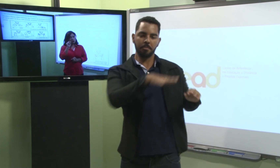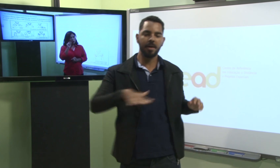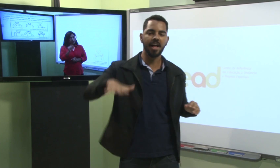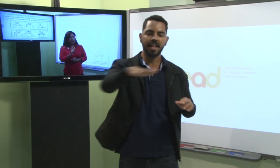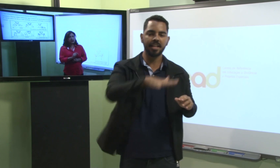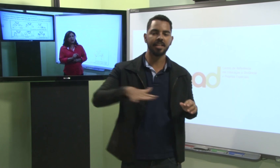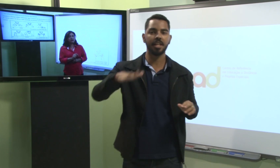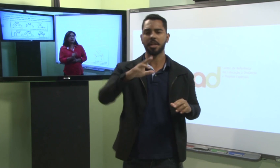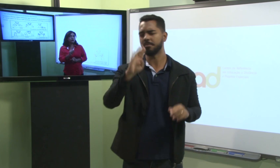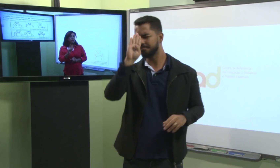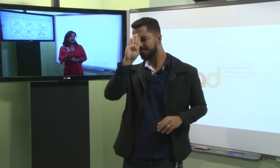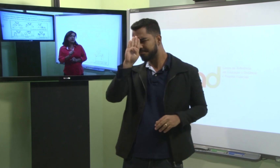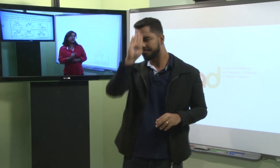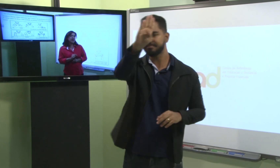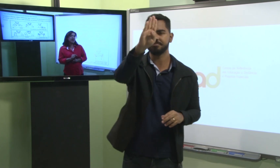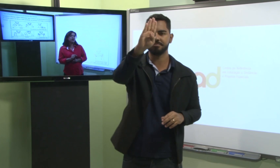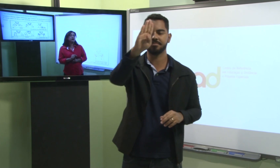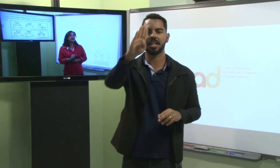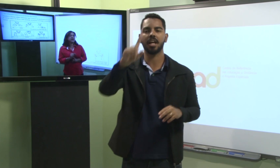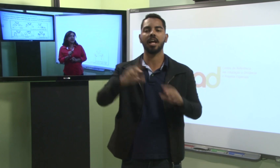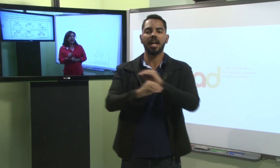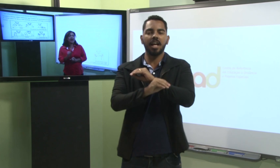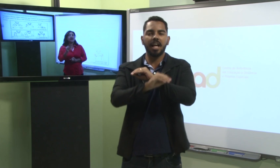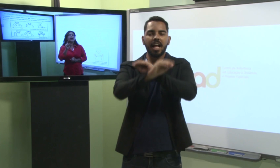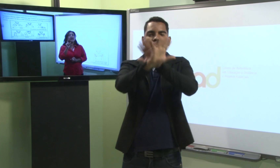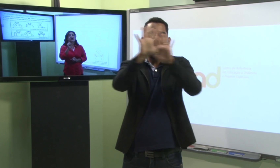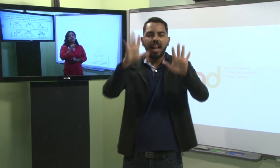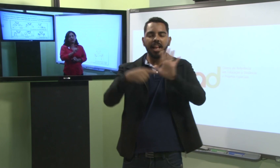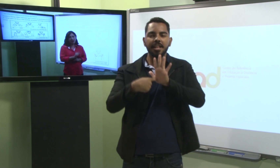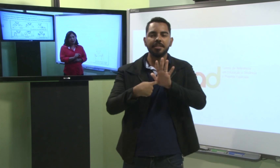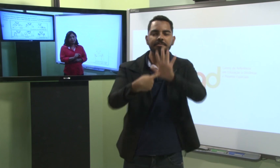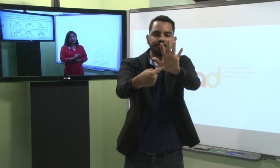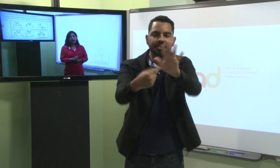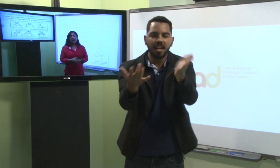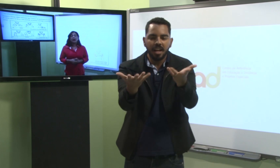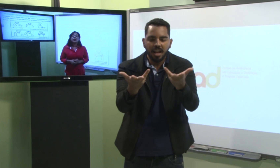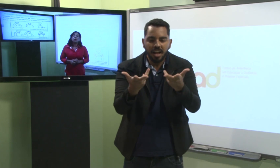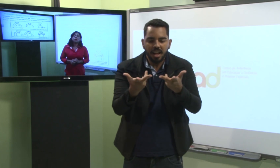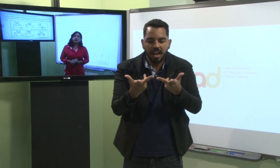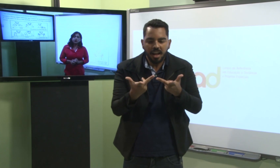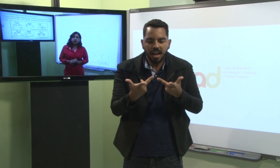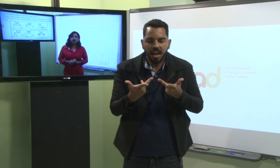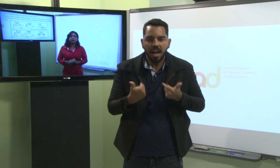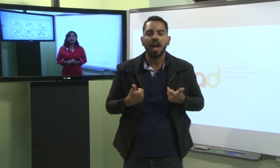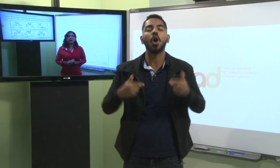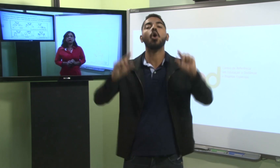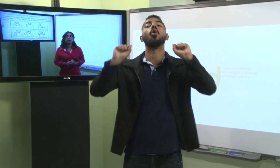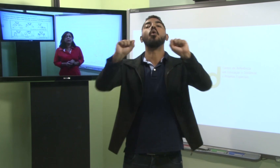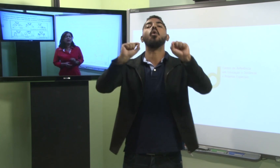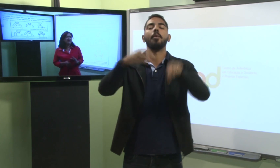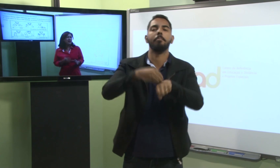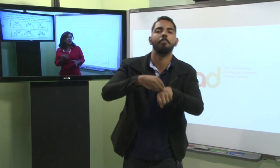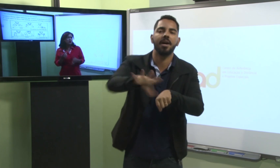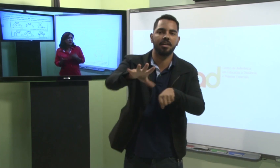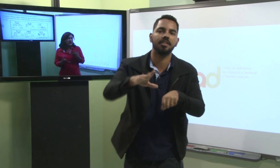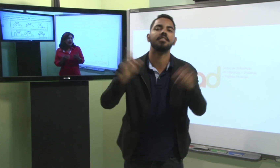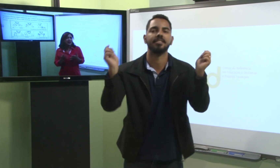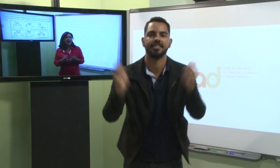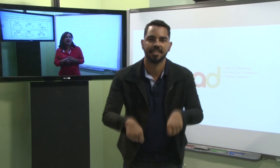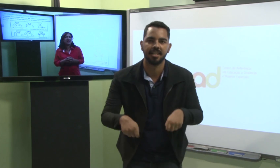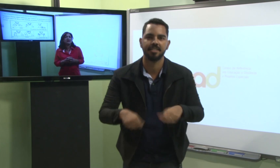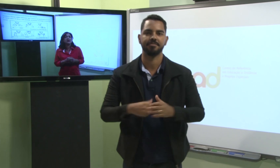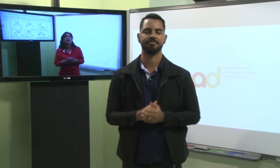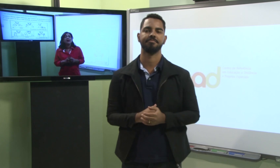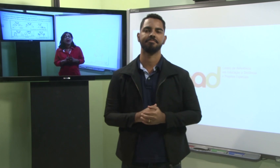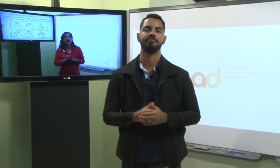e compreensíveis os significados do que se quer enunciar. Os estudos de Brito também vêm nos